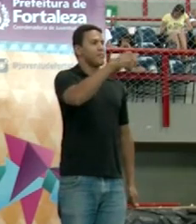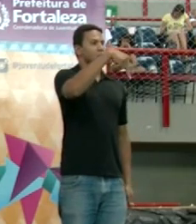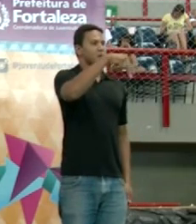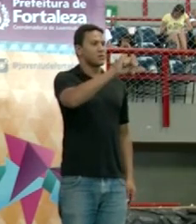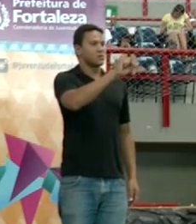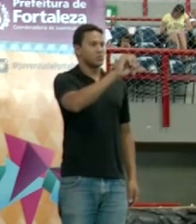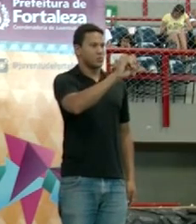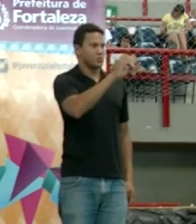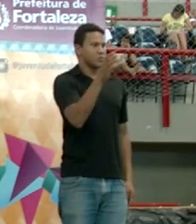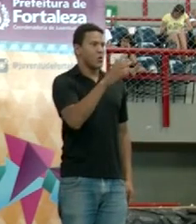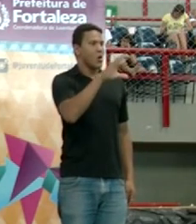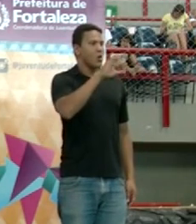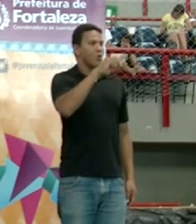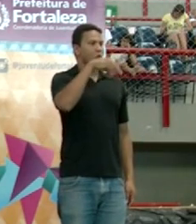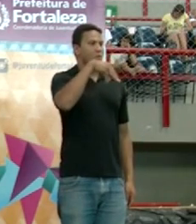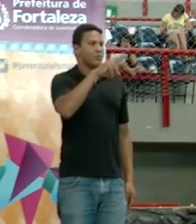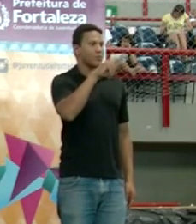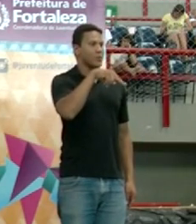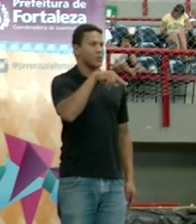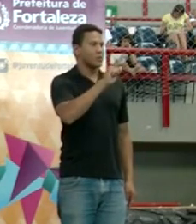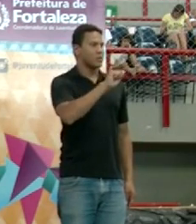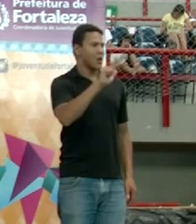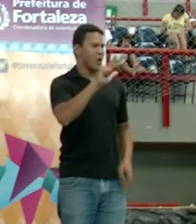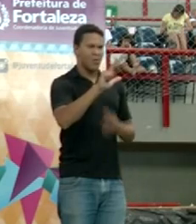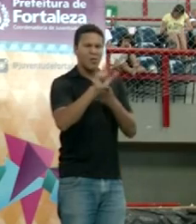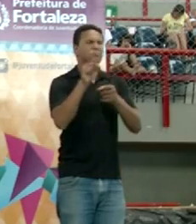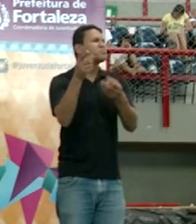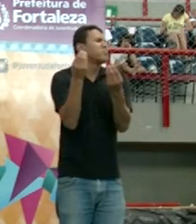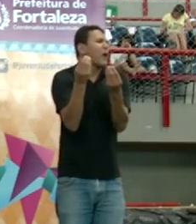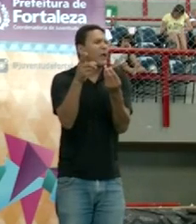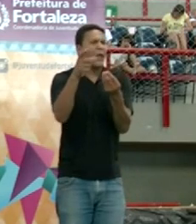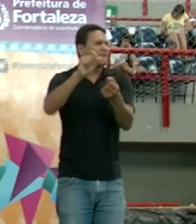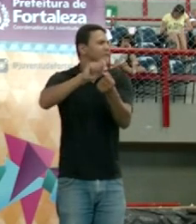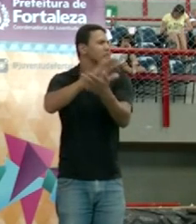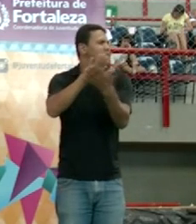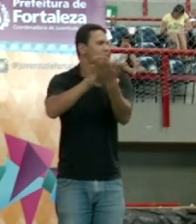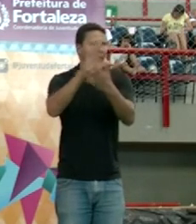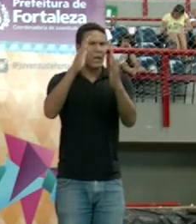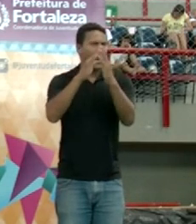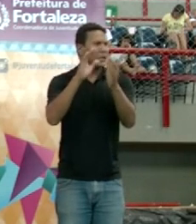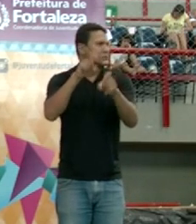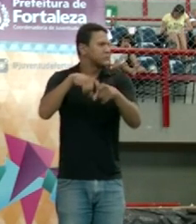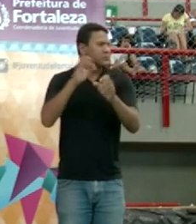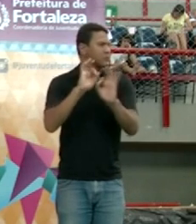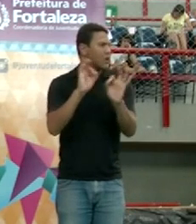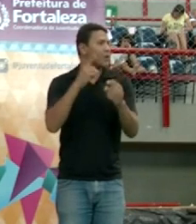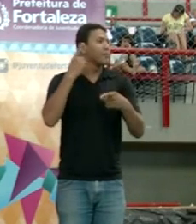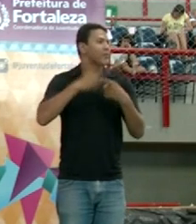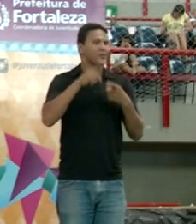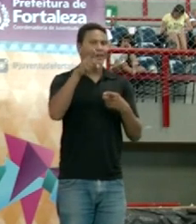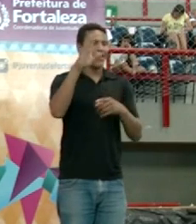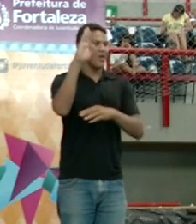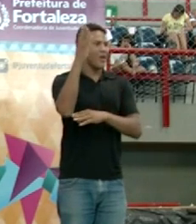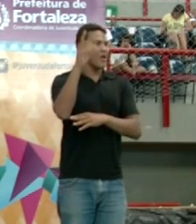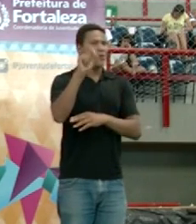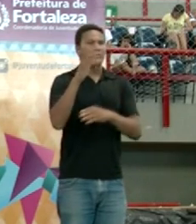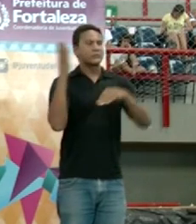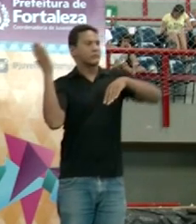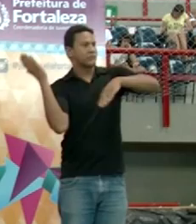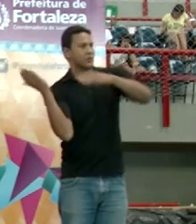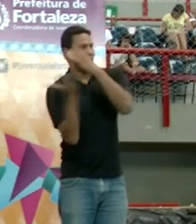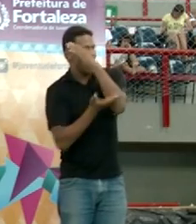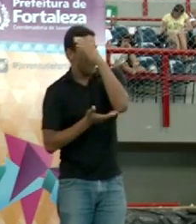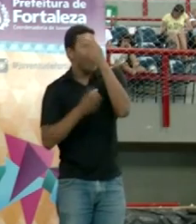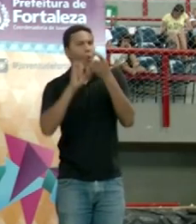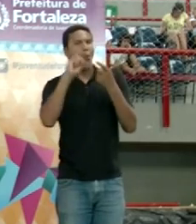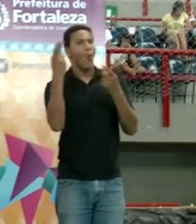caçar os animais, é onde eles vão tirar a lenha que eles precisam, as sementes, tá certo? O material que ele precisa ele tira dali. Tá